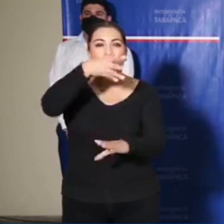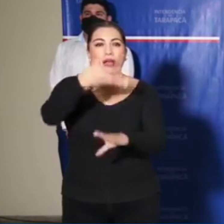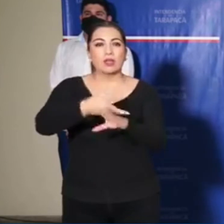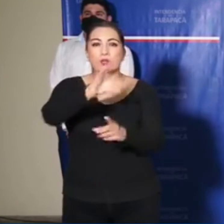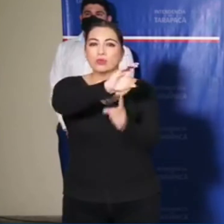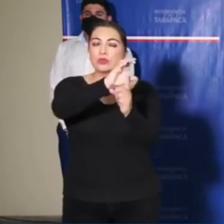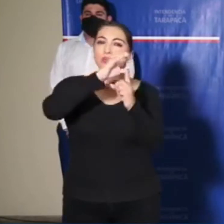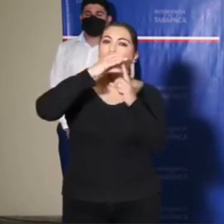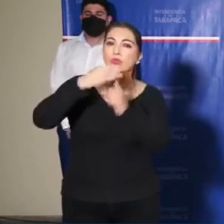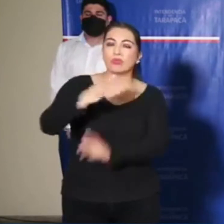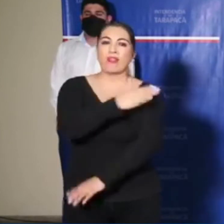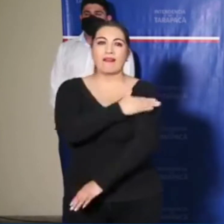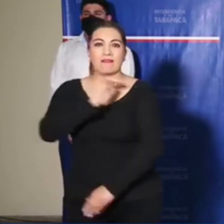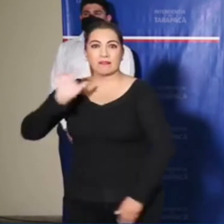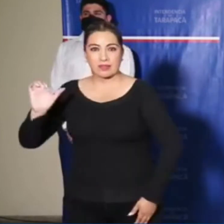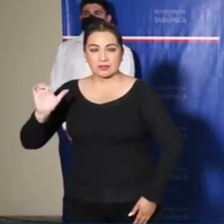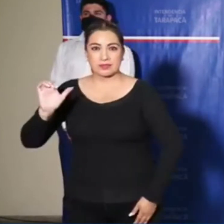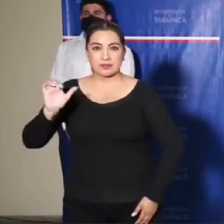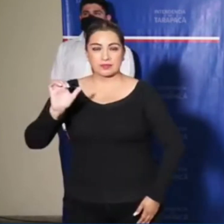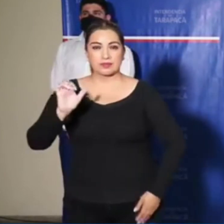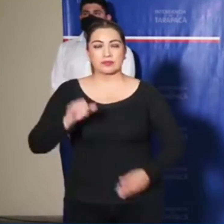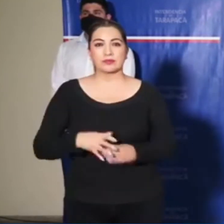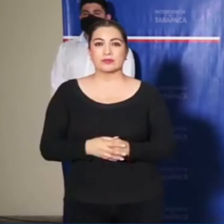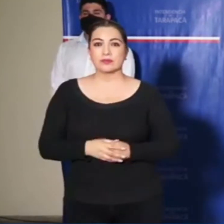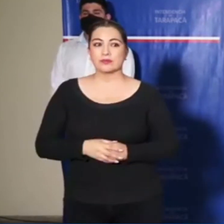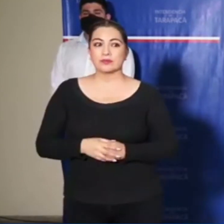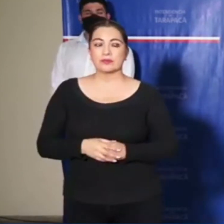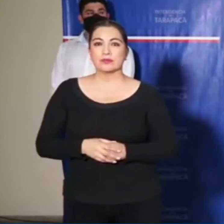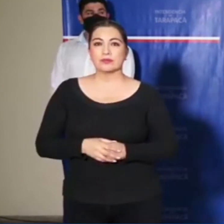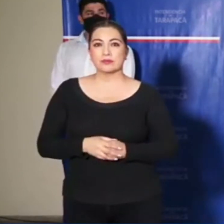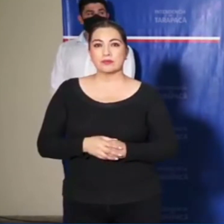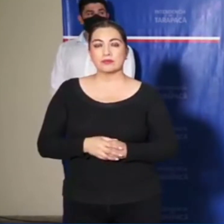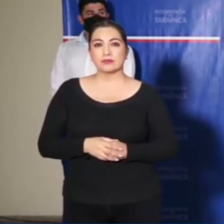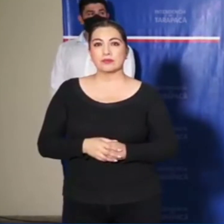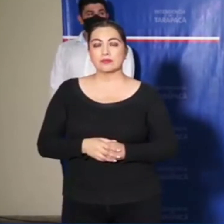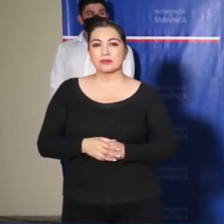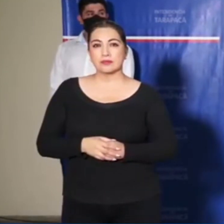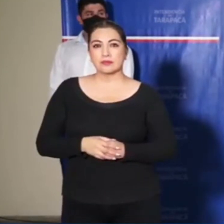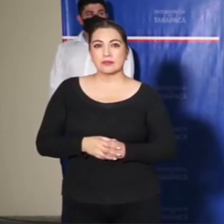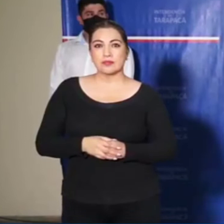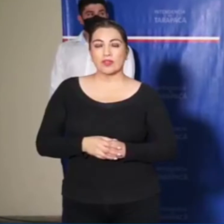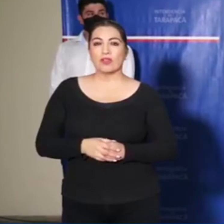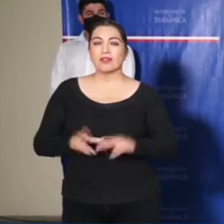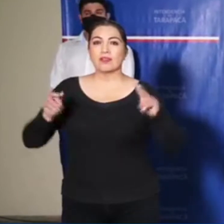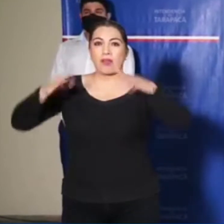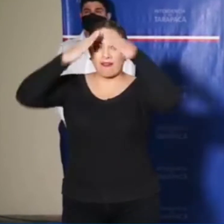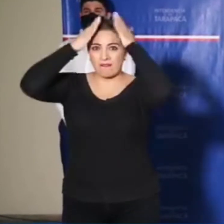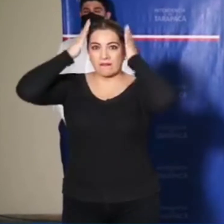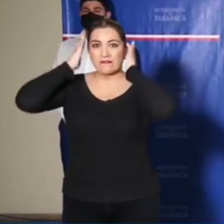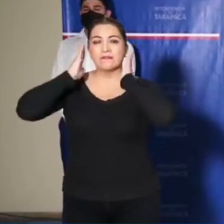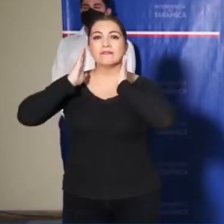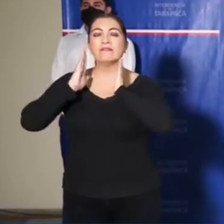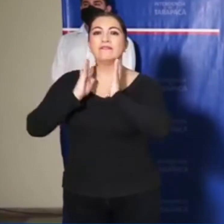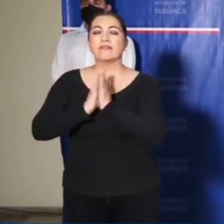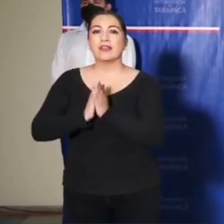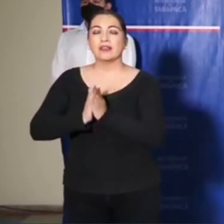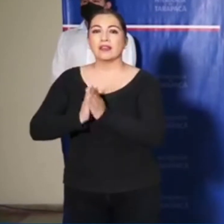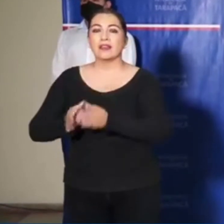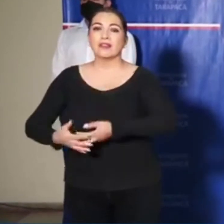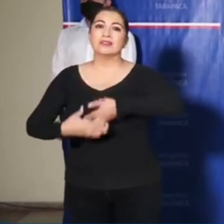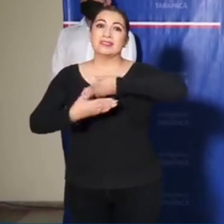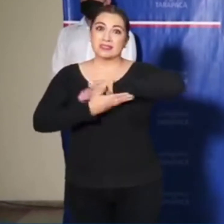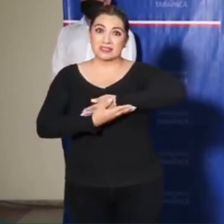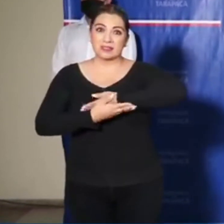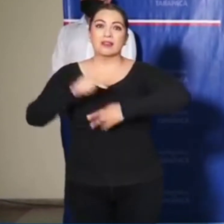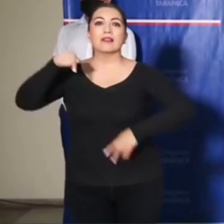la fe, ¿no es cierto?, que se le da a la Virgen de la Tirana, y por lo tanto para